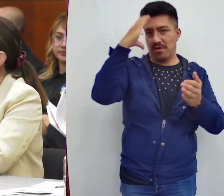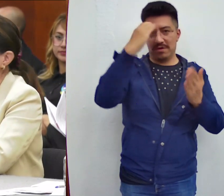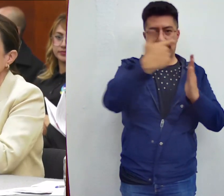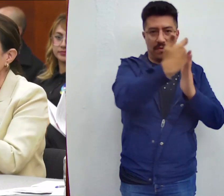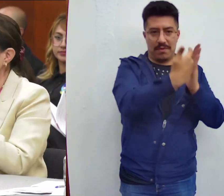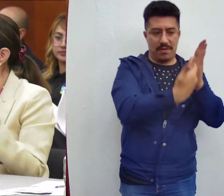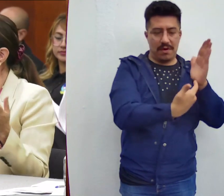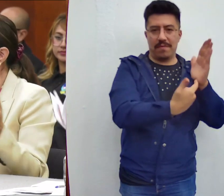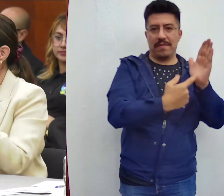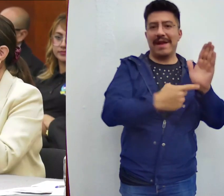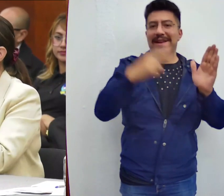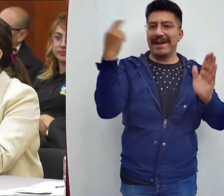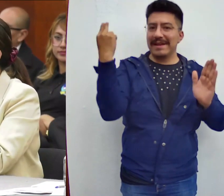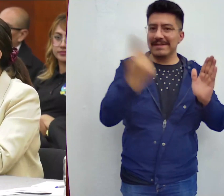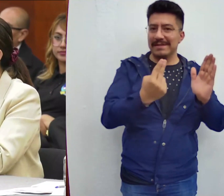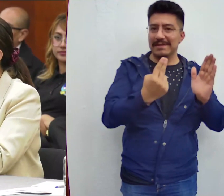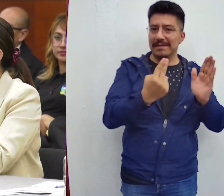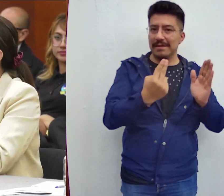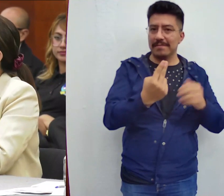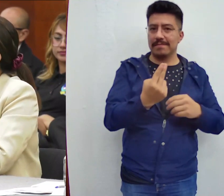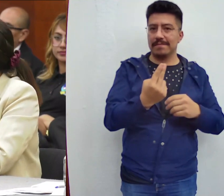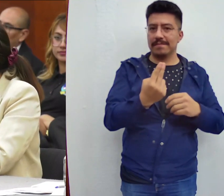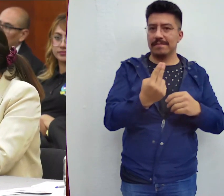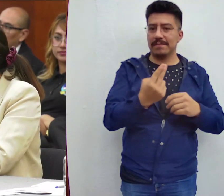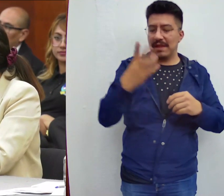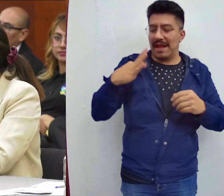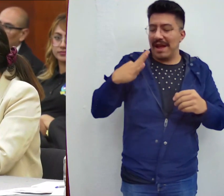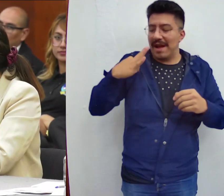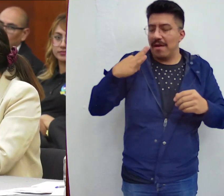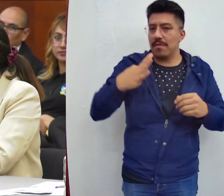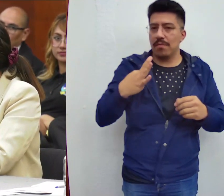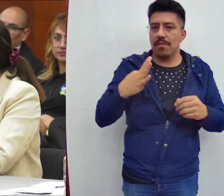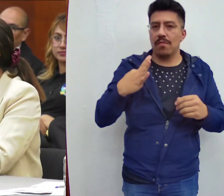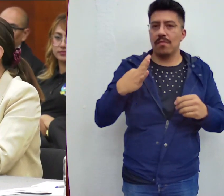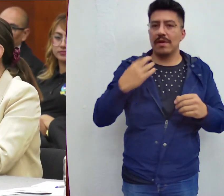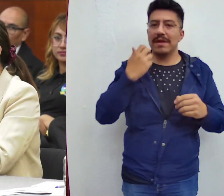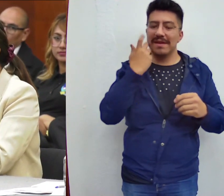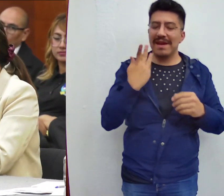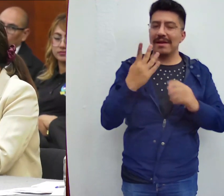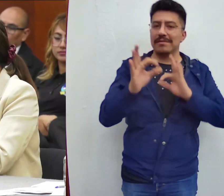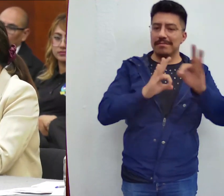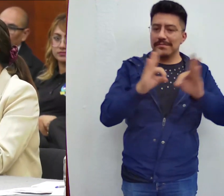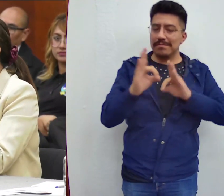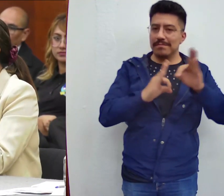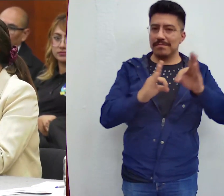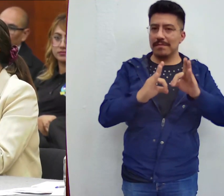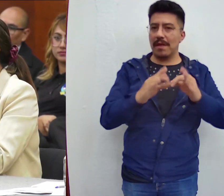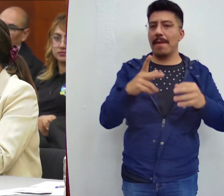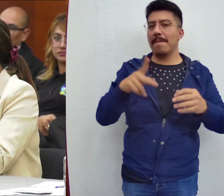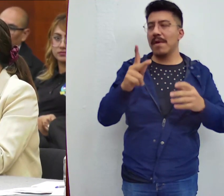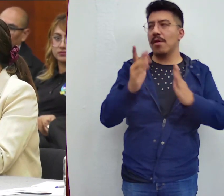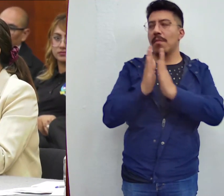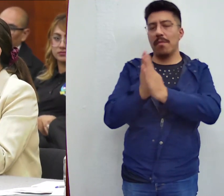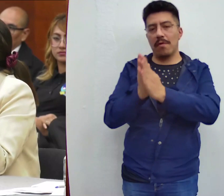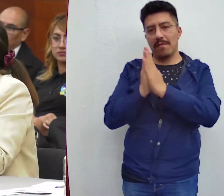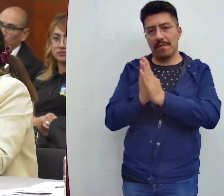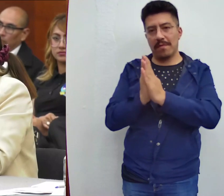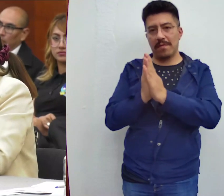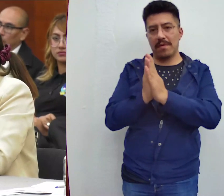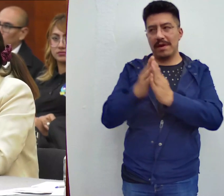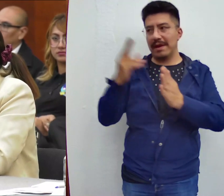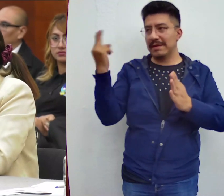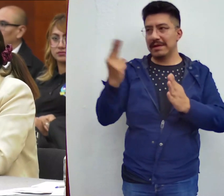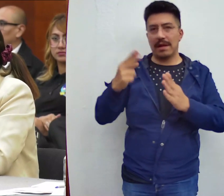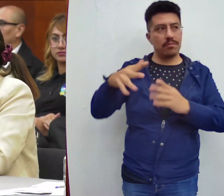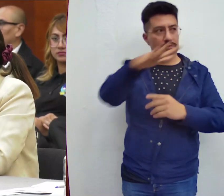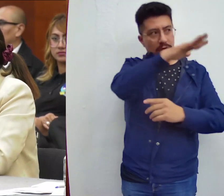se necesita, como dijo la diputada, de voluntades. Y para esto, pues los necesitamos